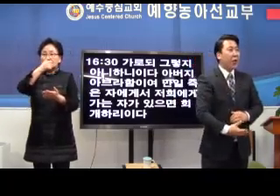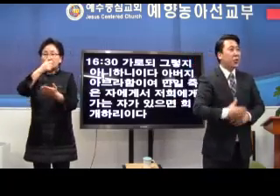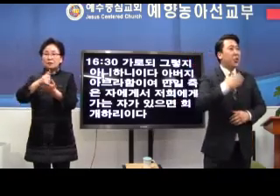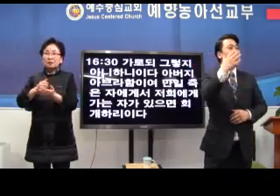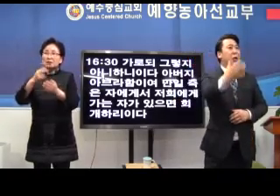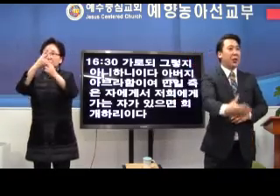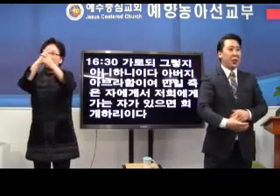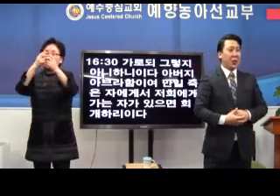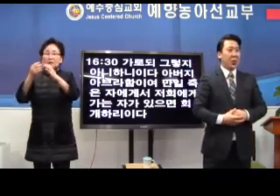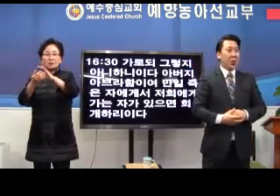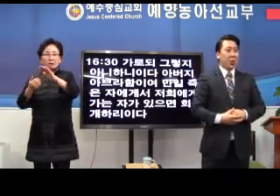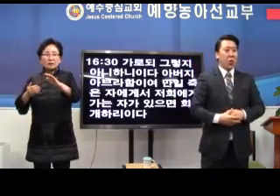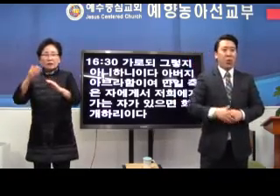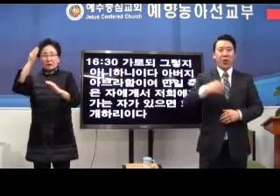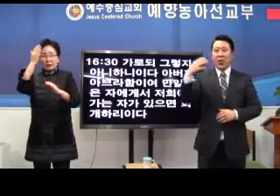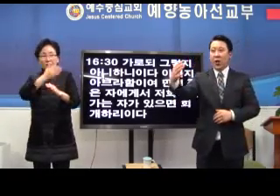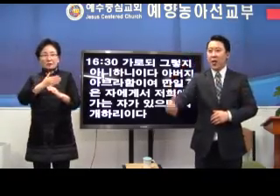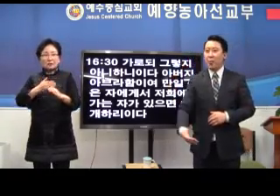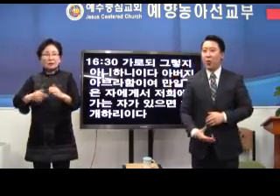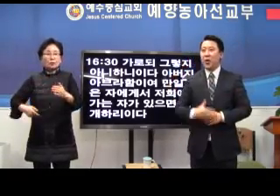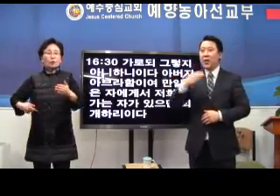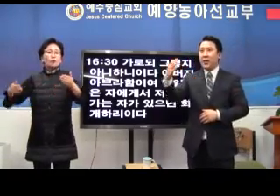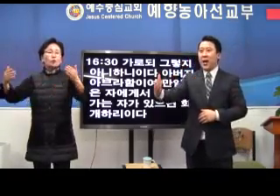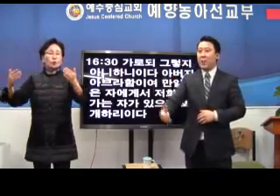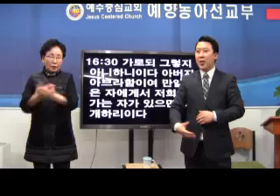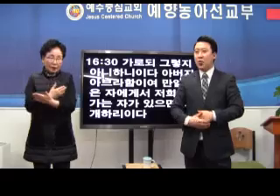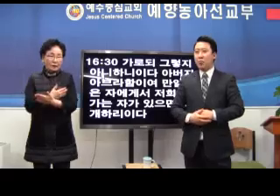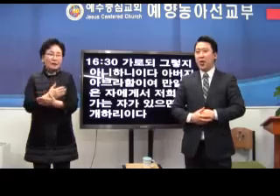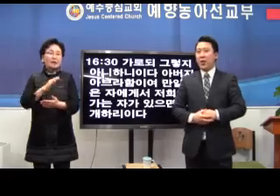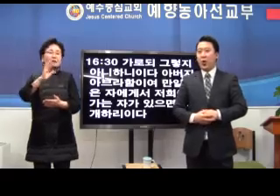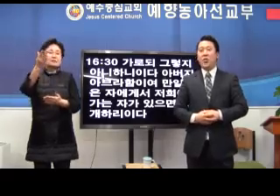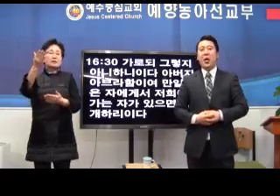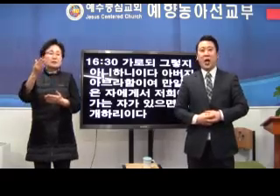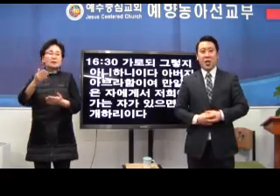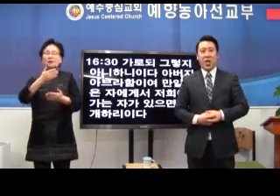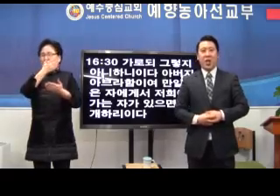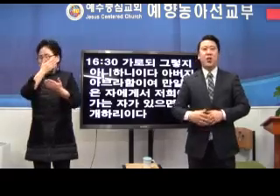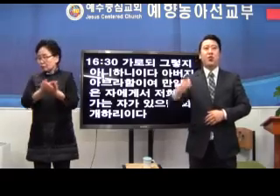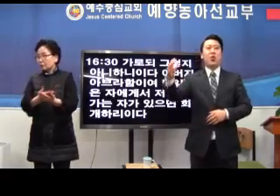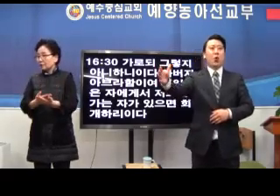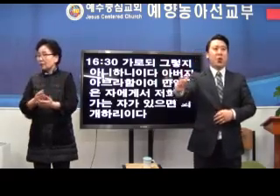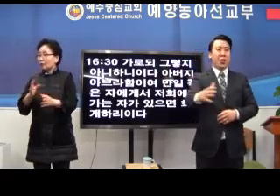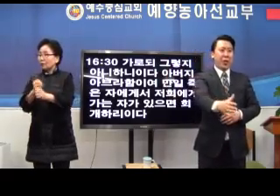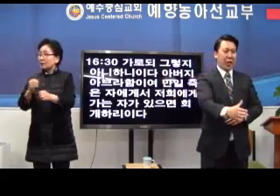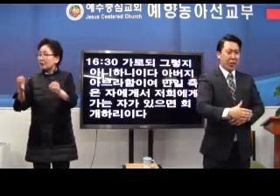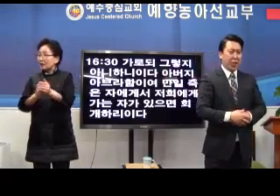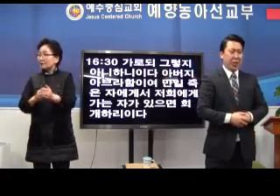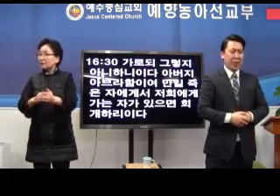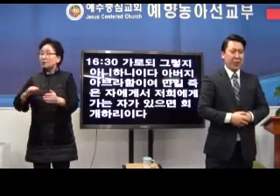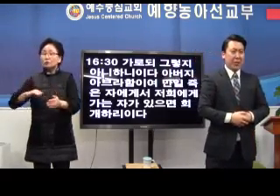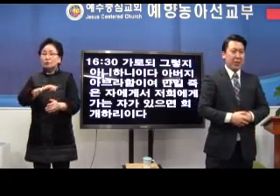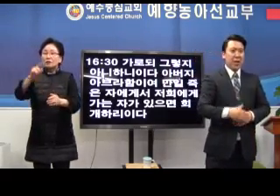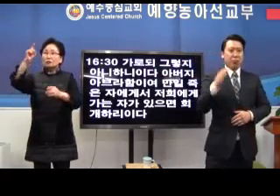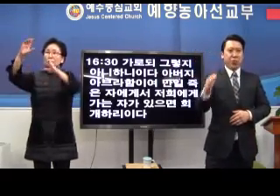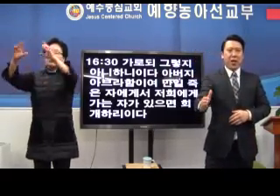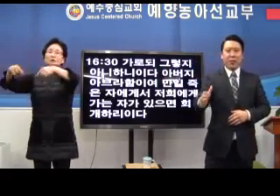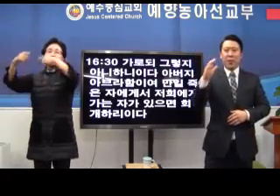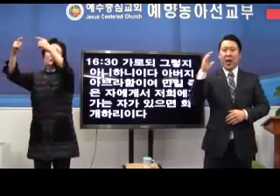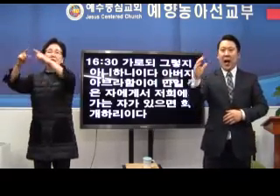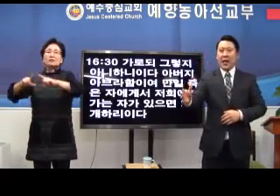깨끗이 씻어야 돼요. 천국에 들어갈 예복을 날마다 준비해야 돼요. 언제까지? 주님 오시는 그날까지. 부자는